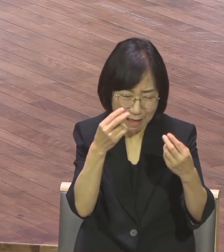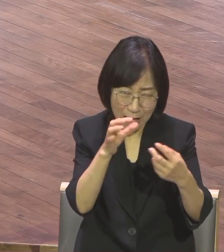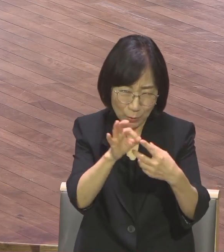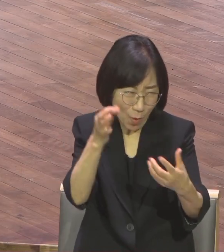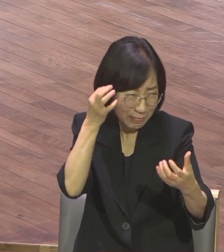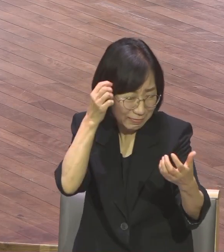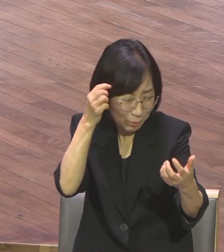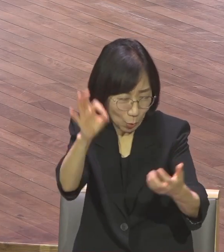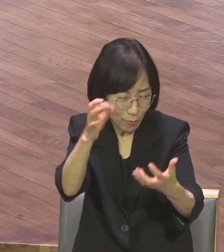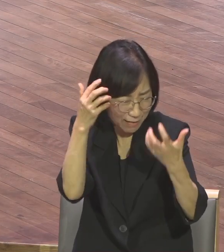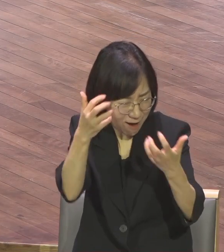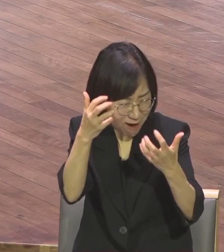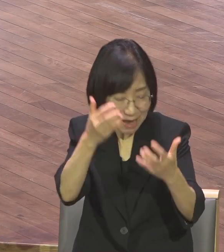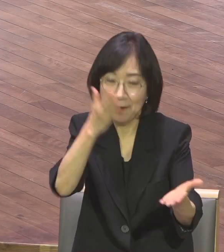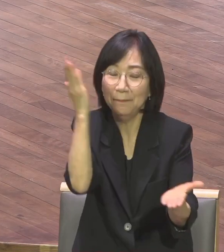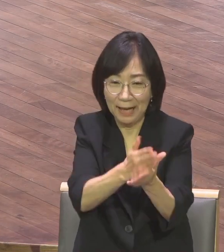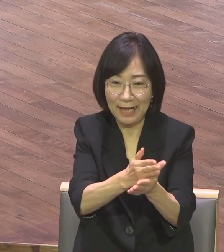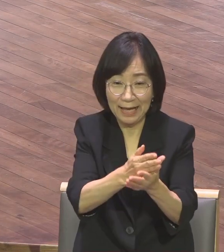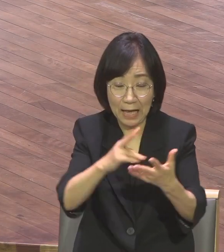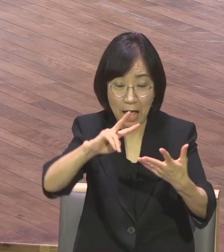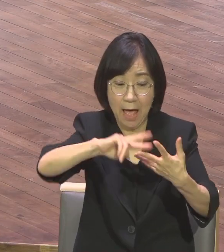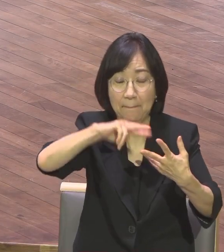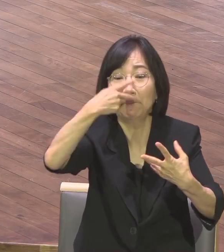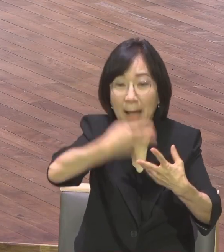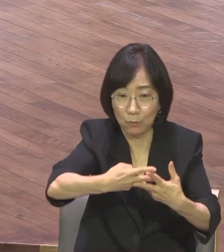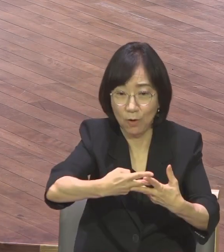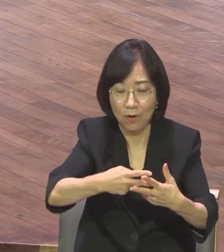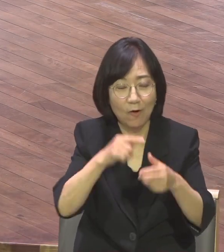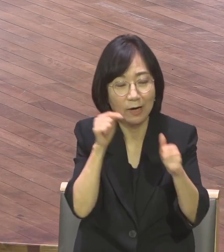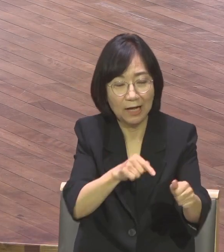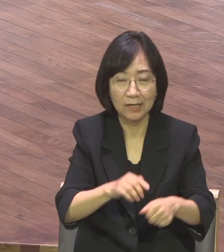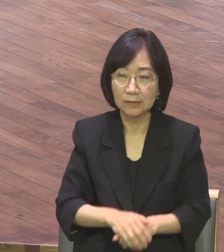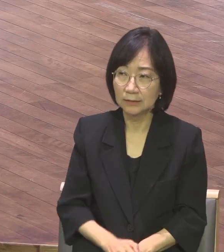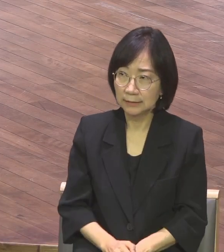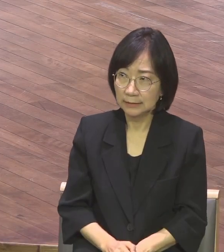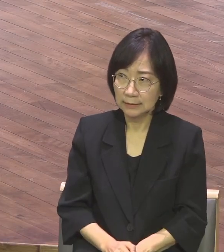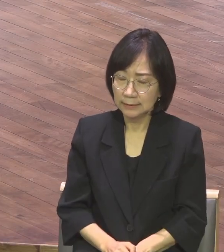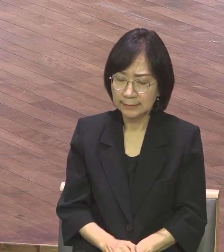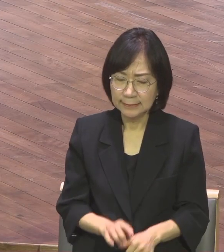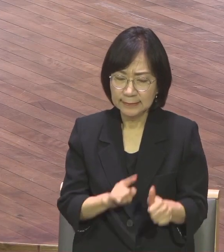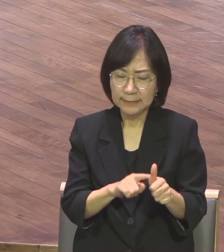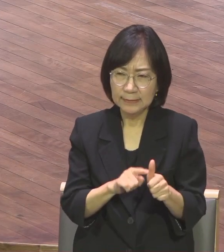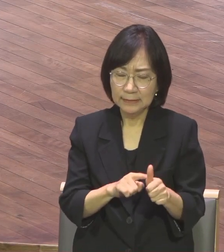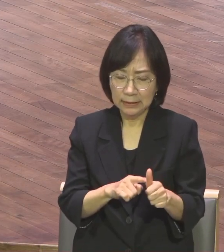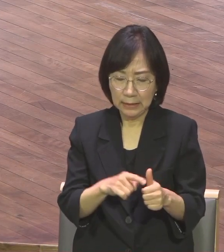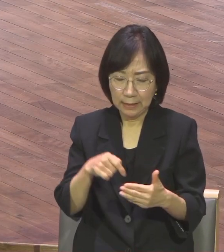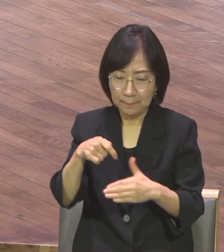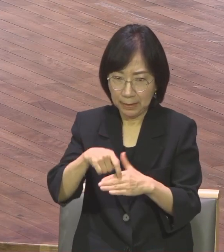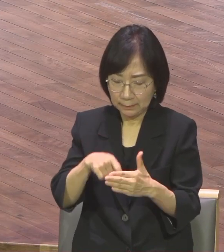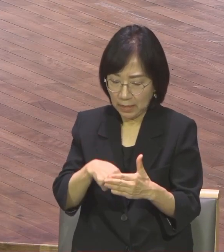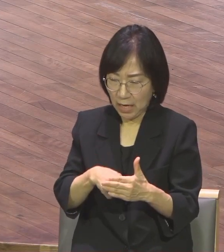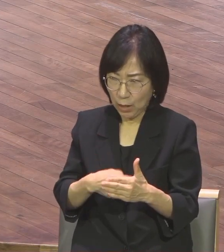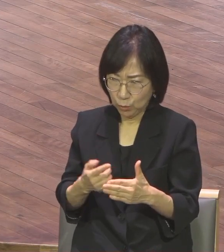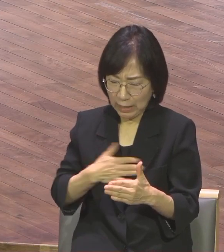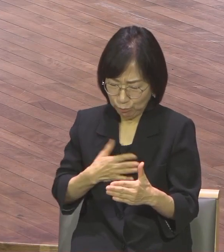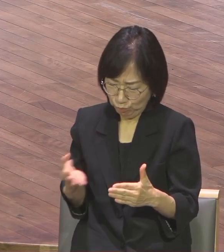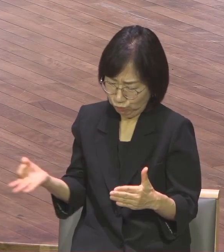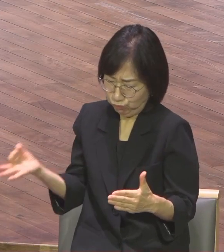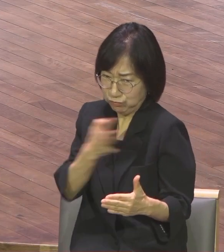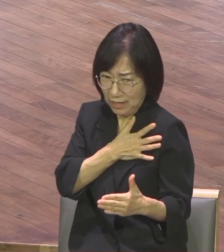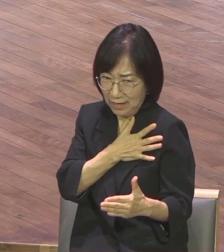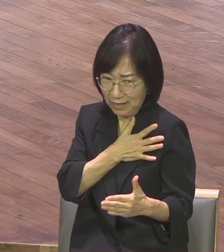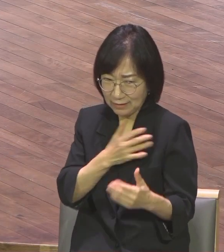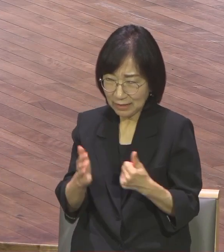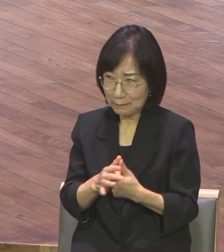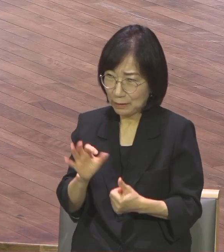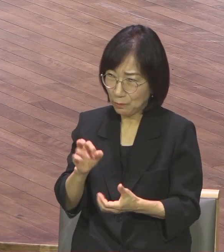그런데 22절에 보면 이 청년이 재물이 많은 고로 슬픈 기색을 띠고 근심하면서